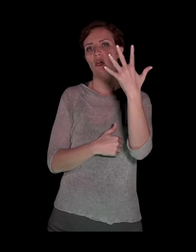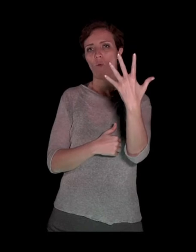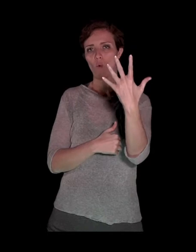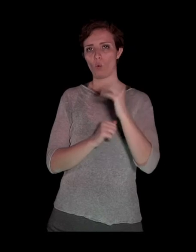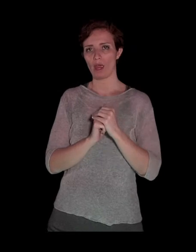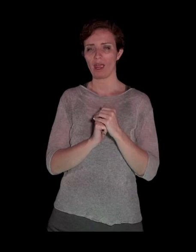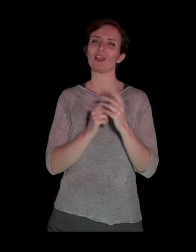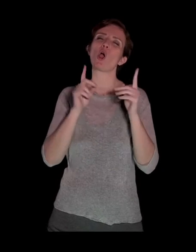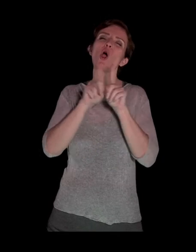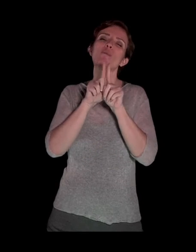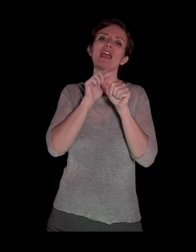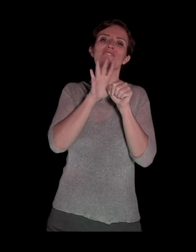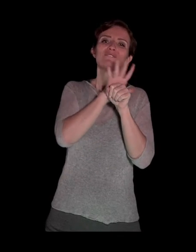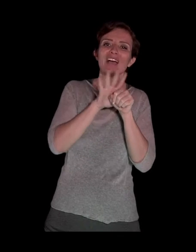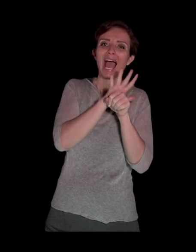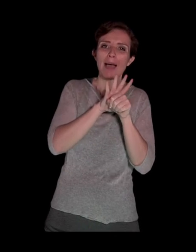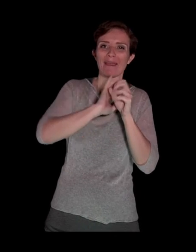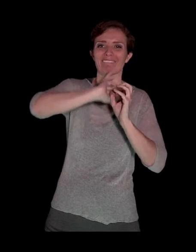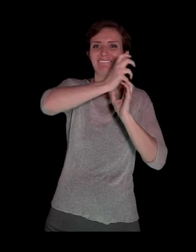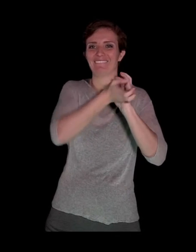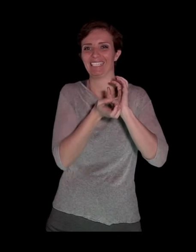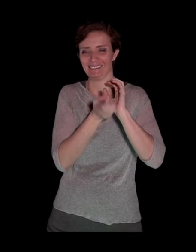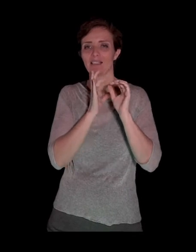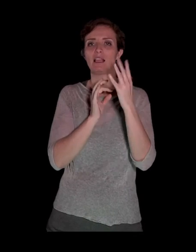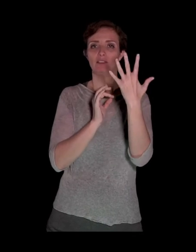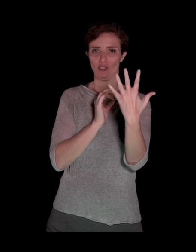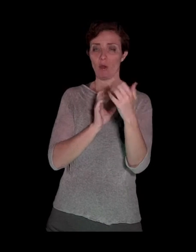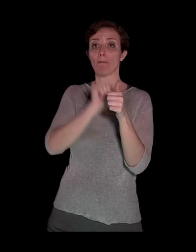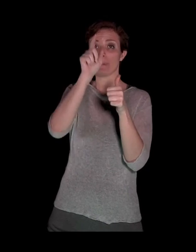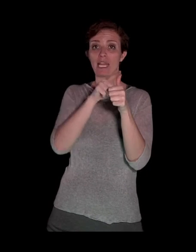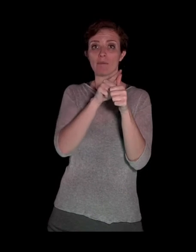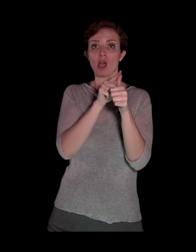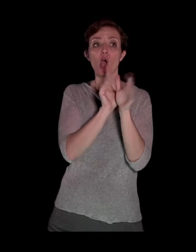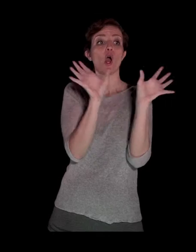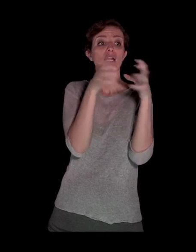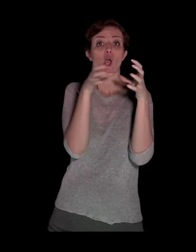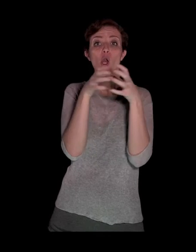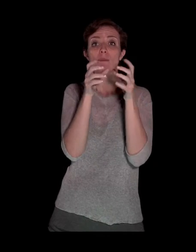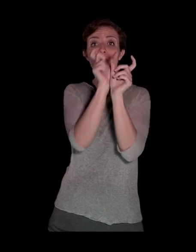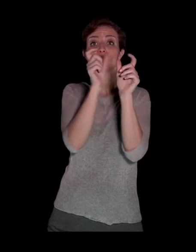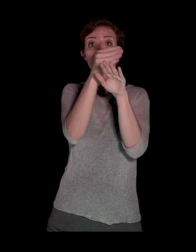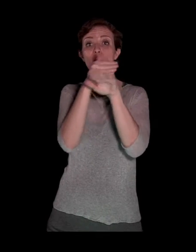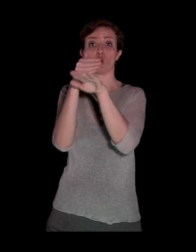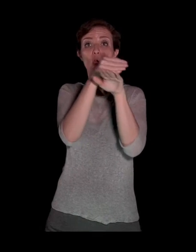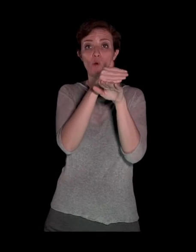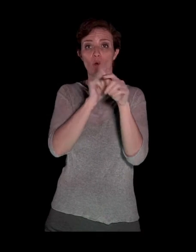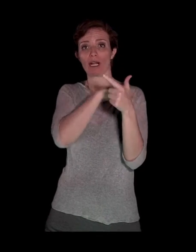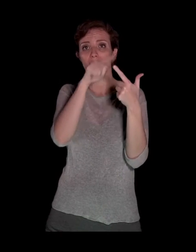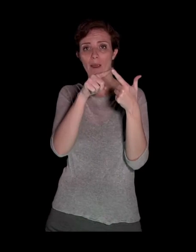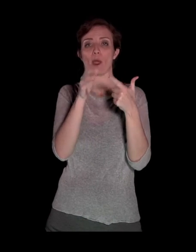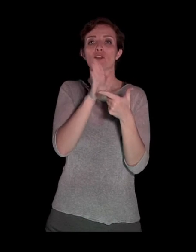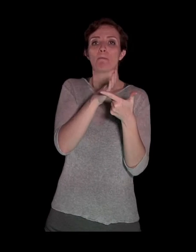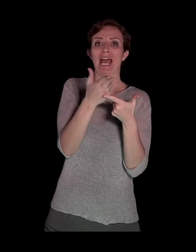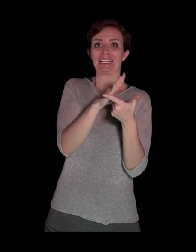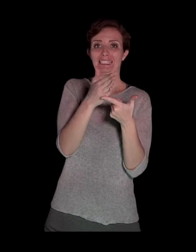eh famiglie di tecniche di scomposizione la prima quella più semplice è il raccoglimento a fattor comune poi abbiamo il raccoglimento